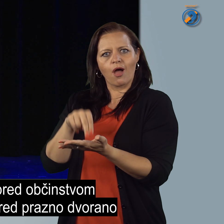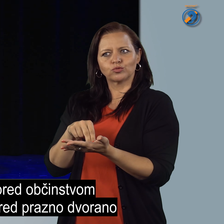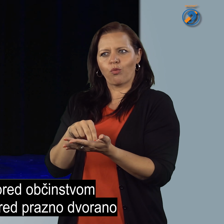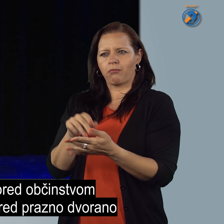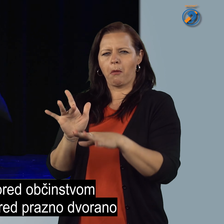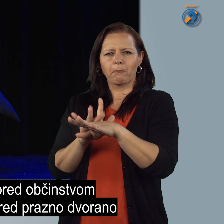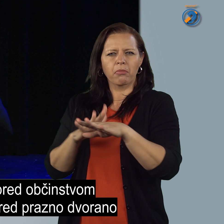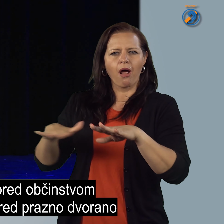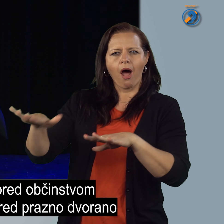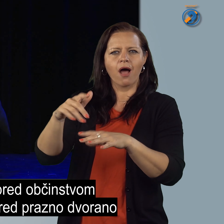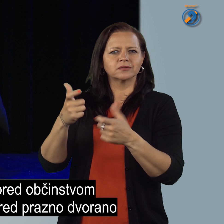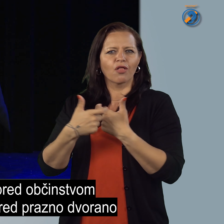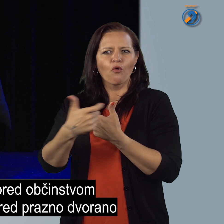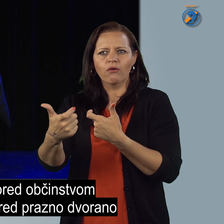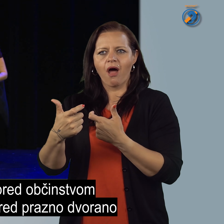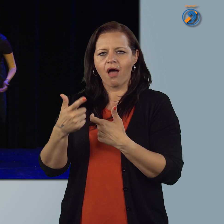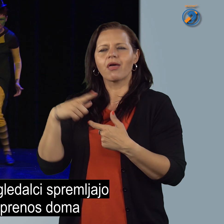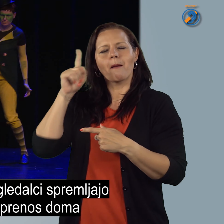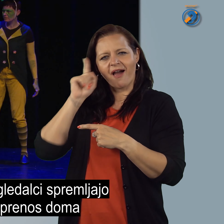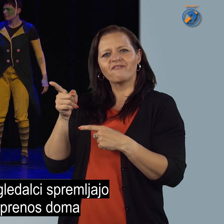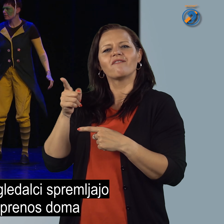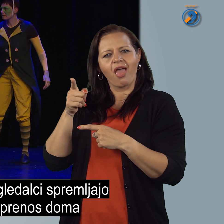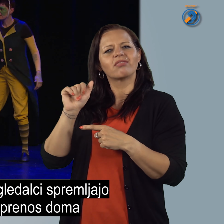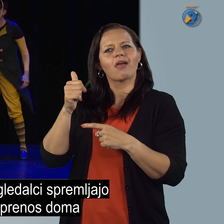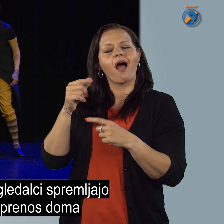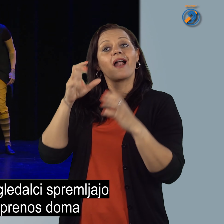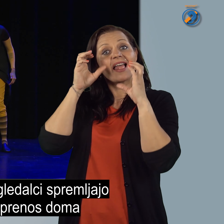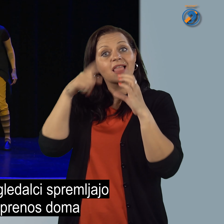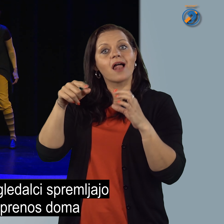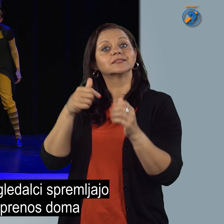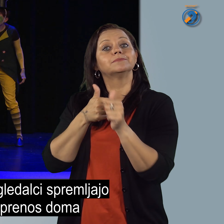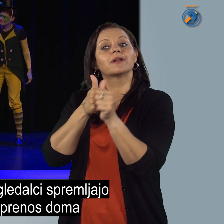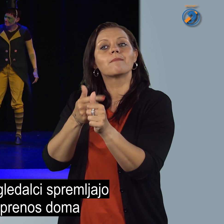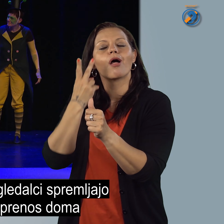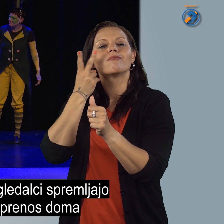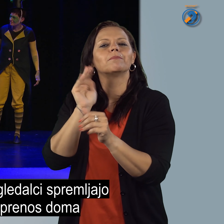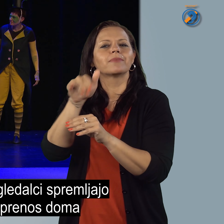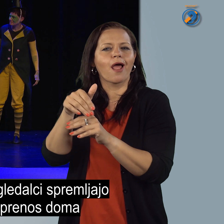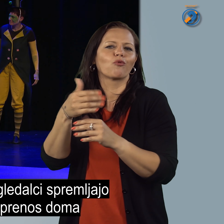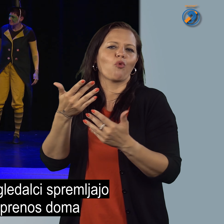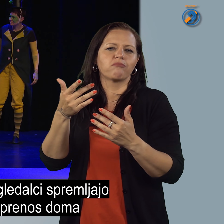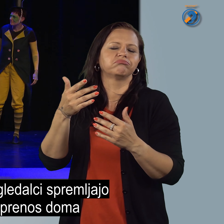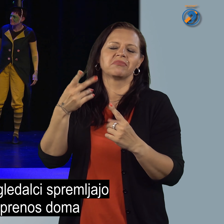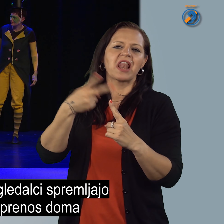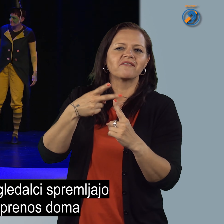prazno dvorano z vedenjem, da gledalci spremljajo neposredni prenos doma pred televizijskimi